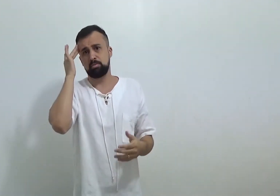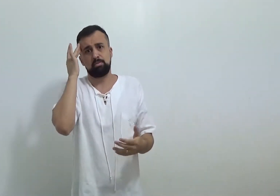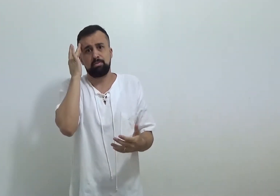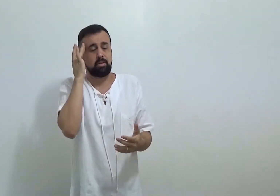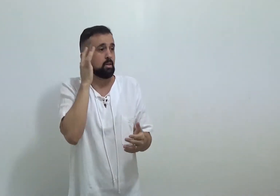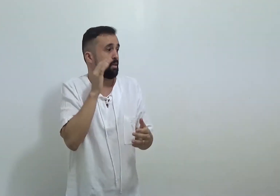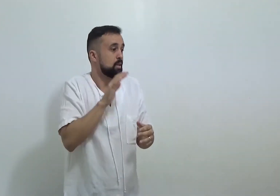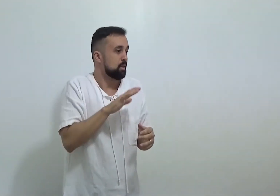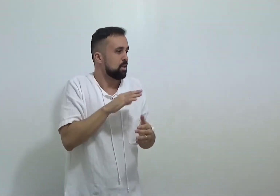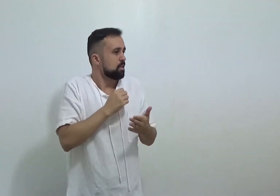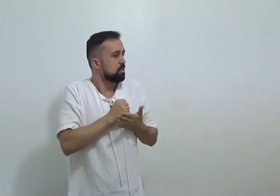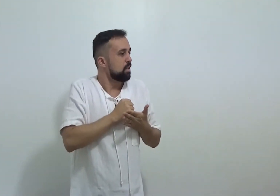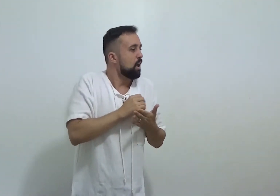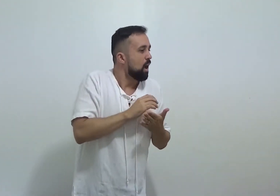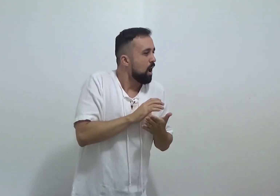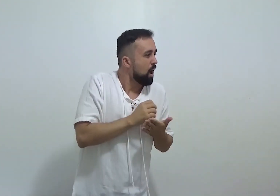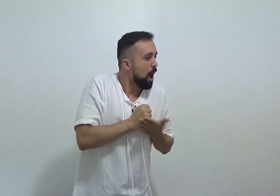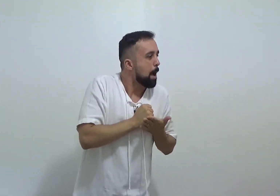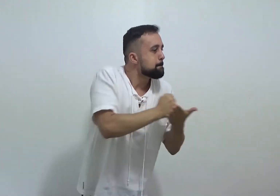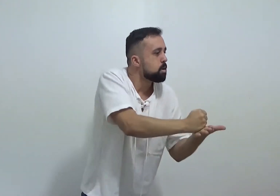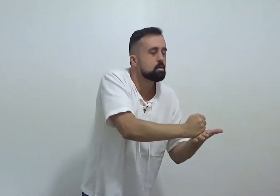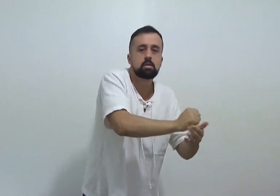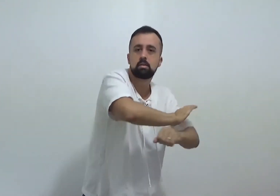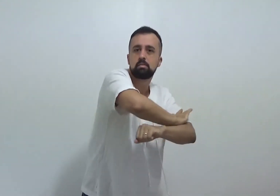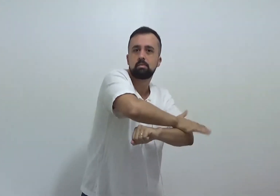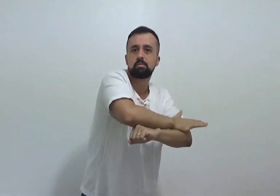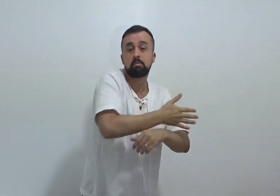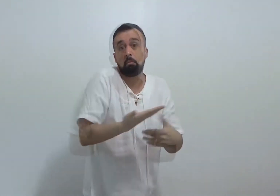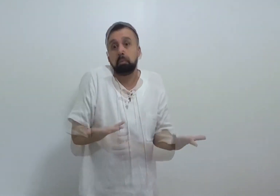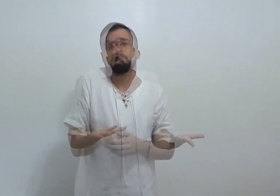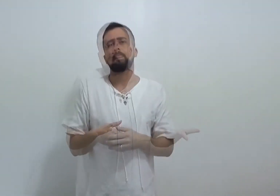O racismo, explicado por racistas.